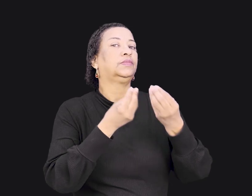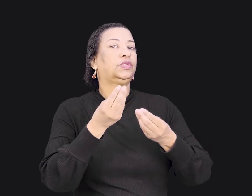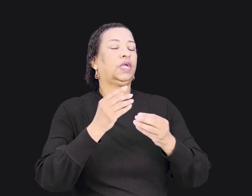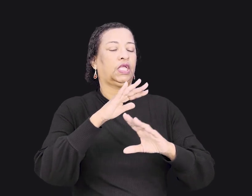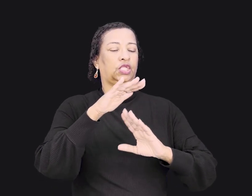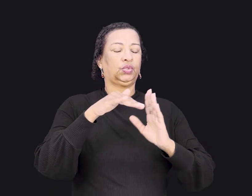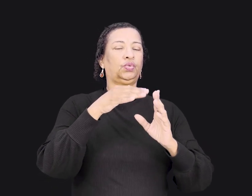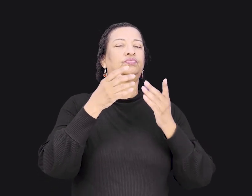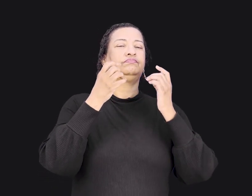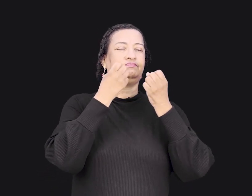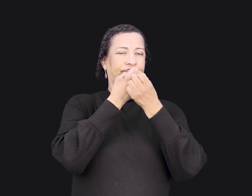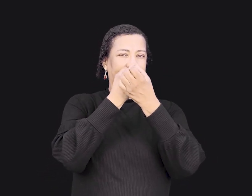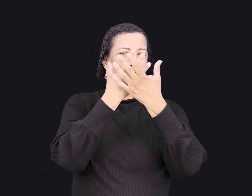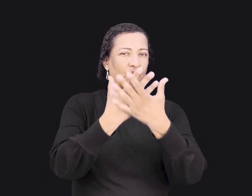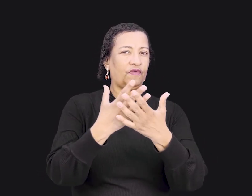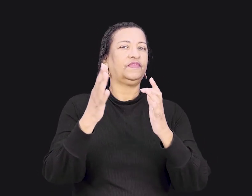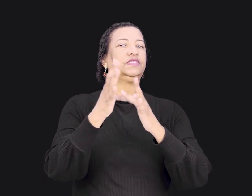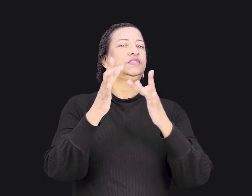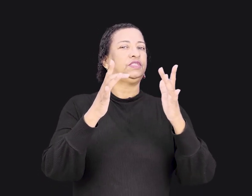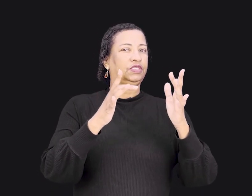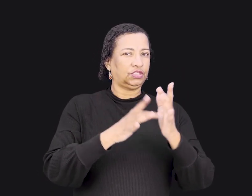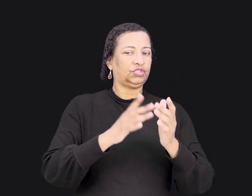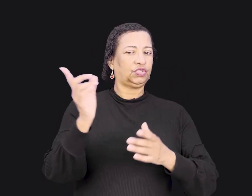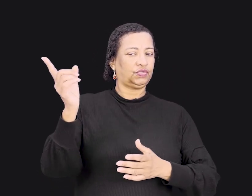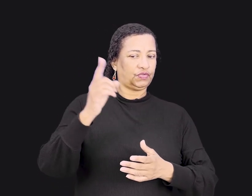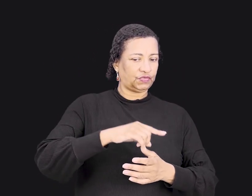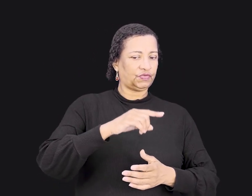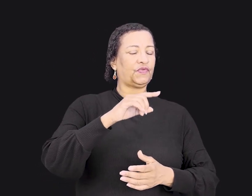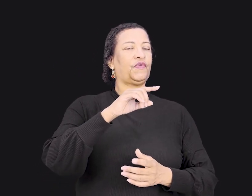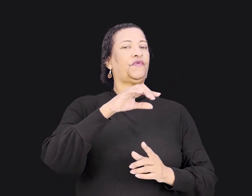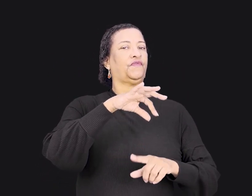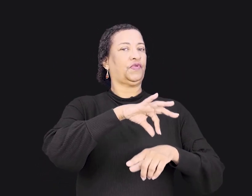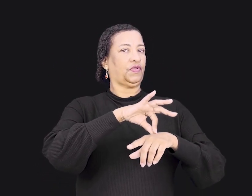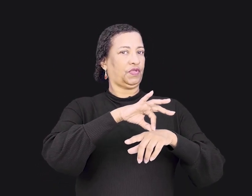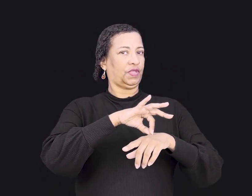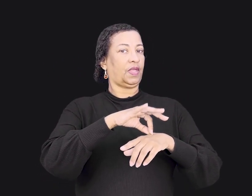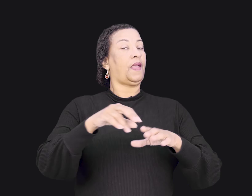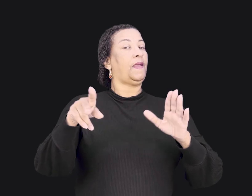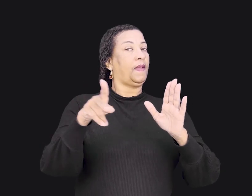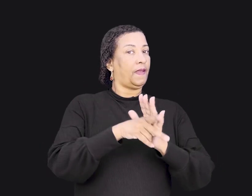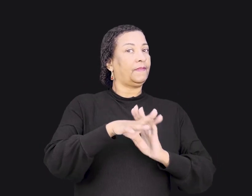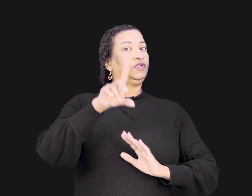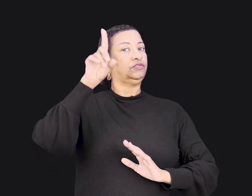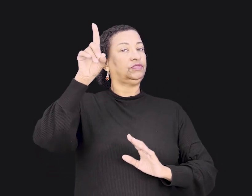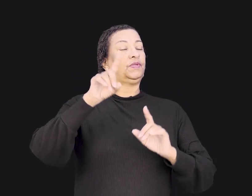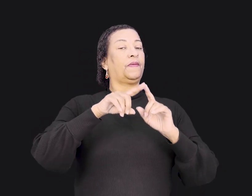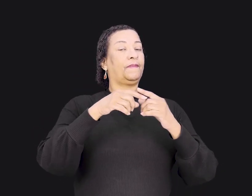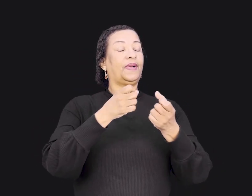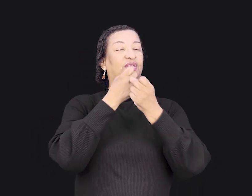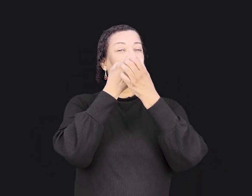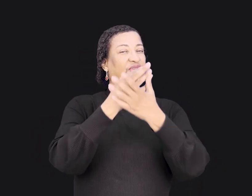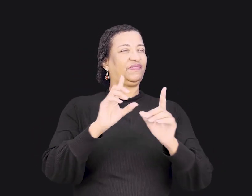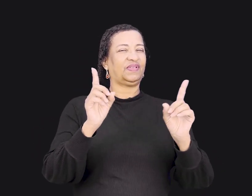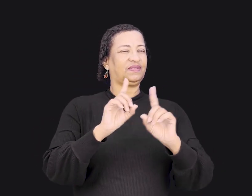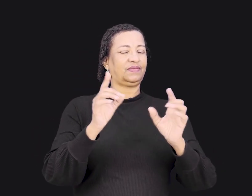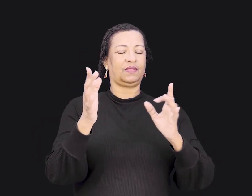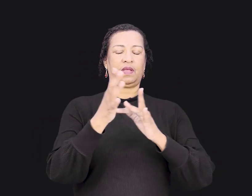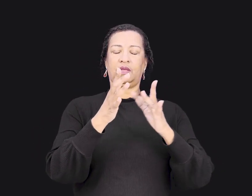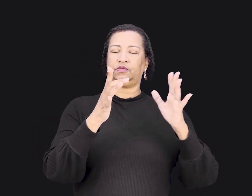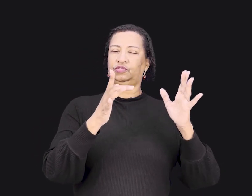espírito que confessa que Jesus Cristo veio em carne procede de Deus. Mas todo espírito que não confessa Jesus